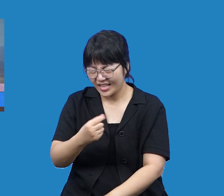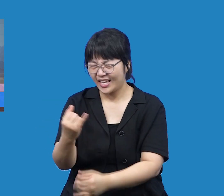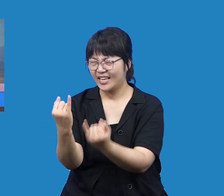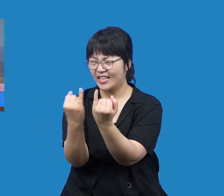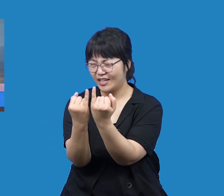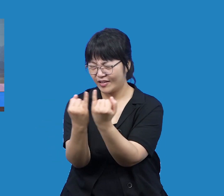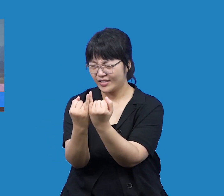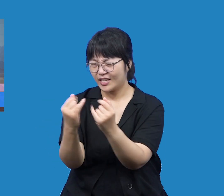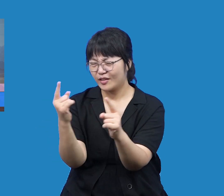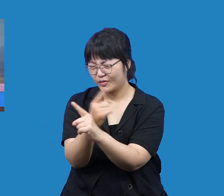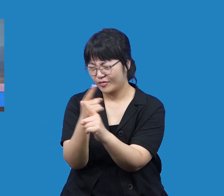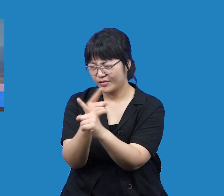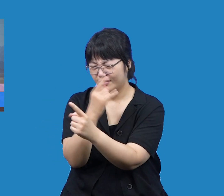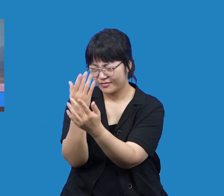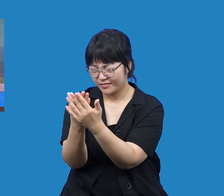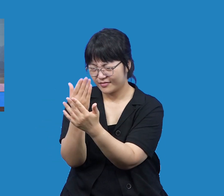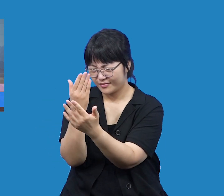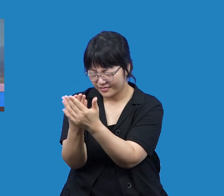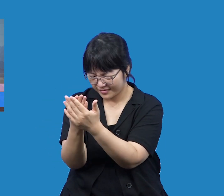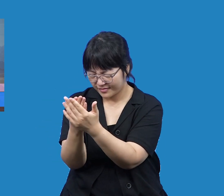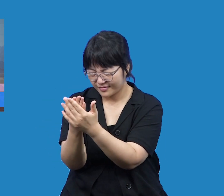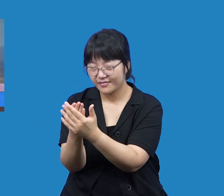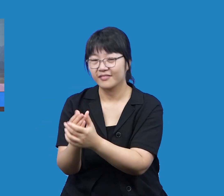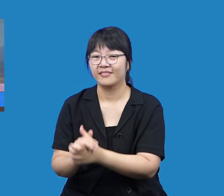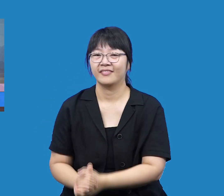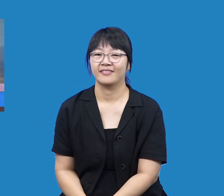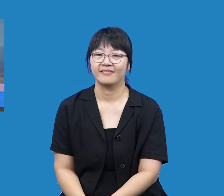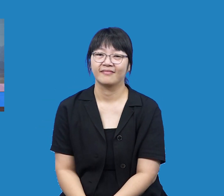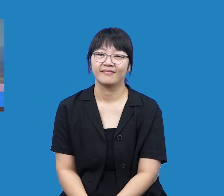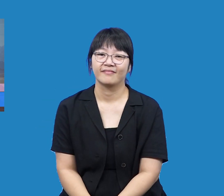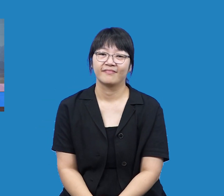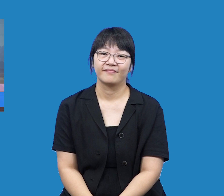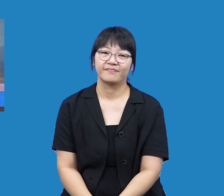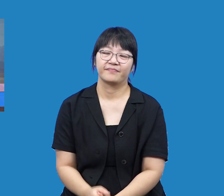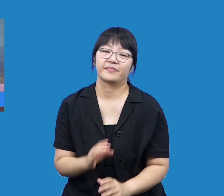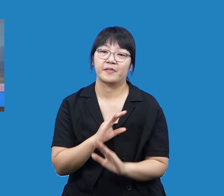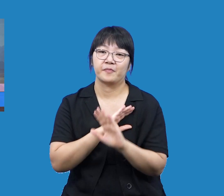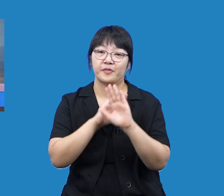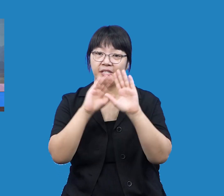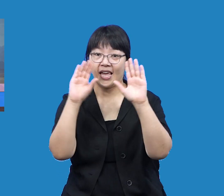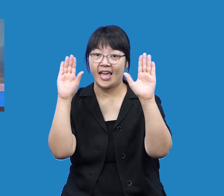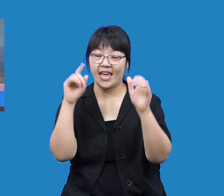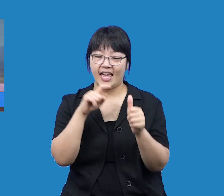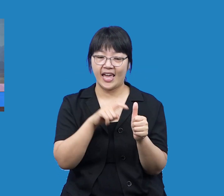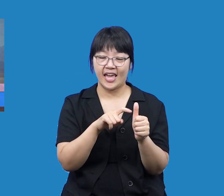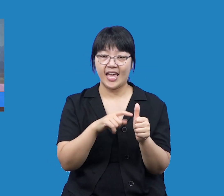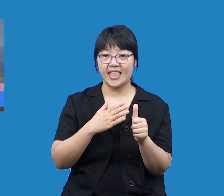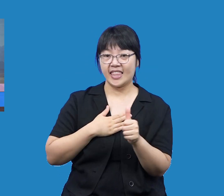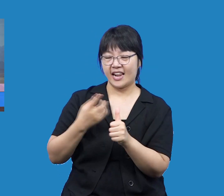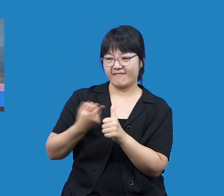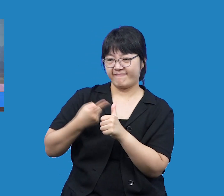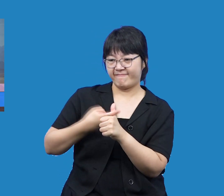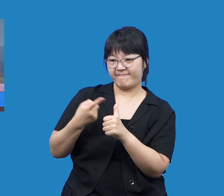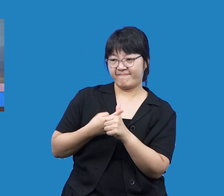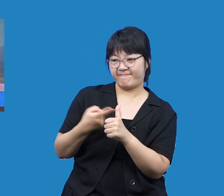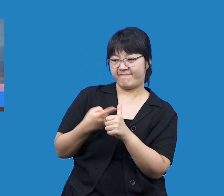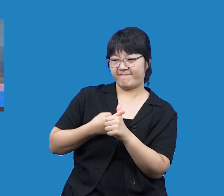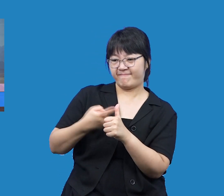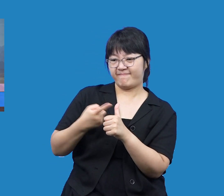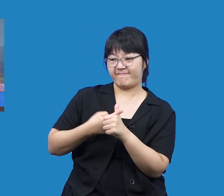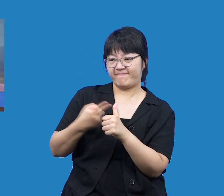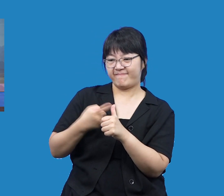그를 고쳐 주옵소서. 이제 모세는 자신을 비방하고 공격하던 사람을